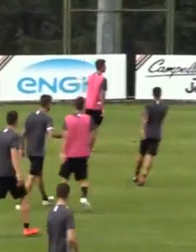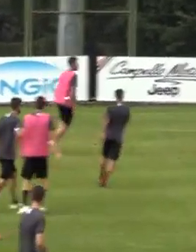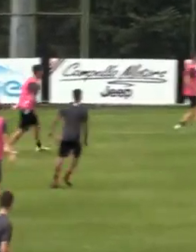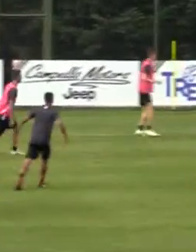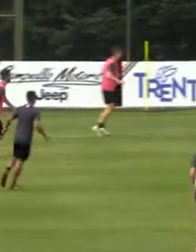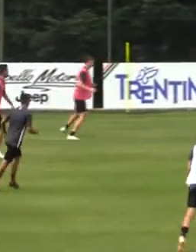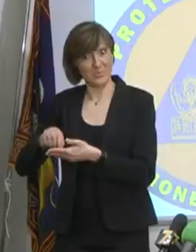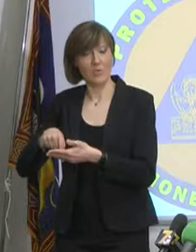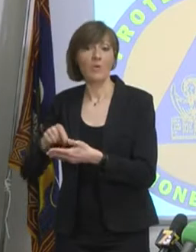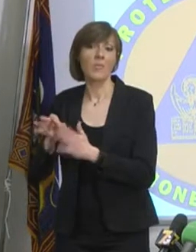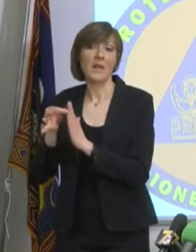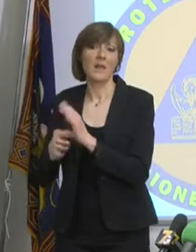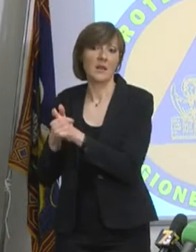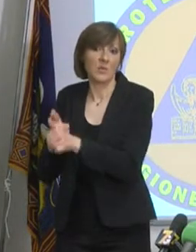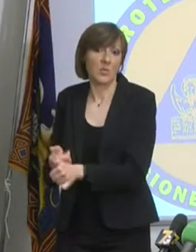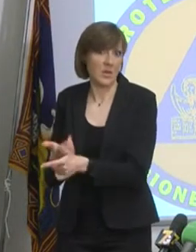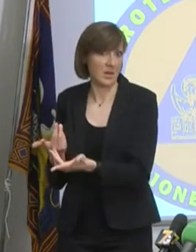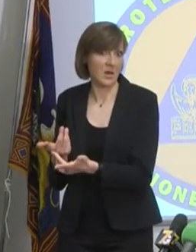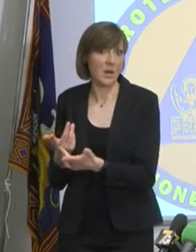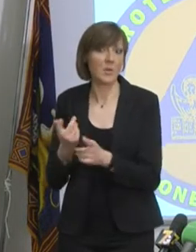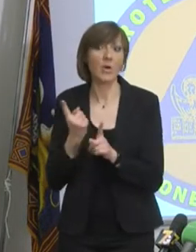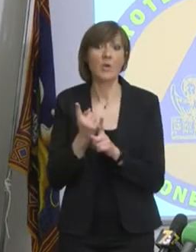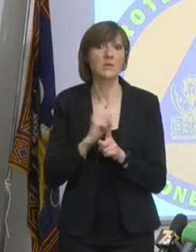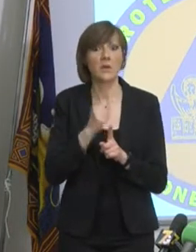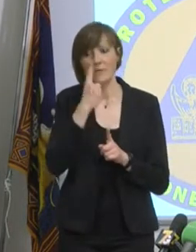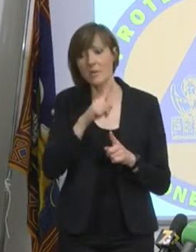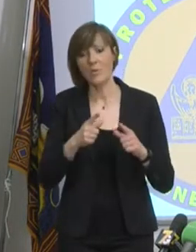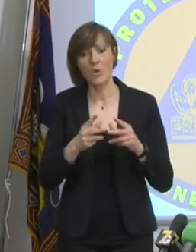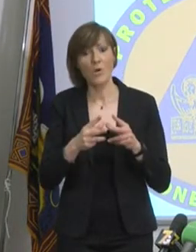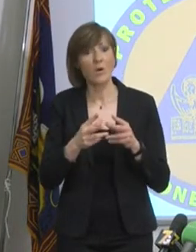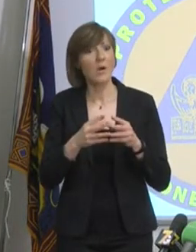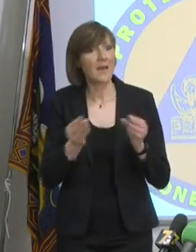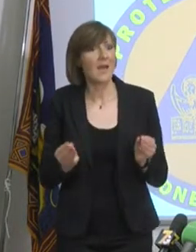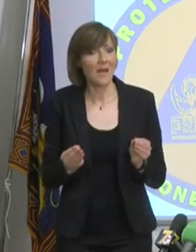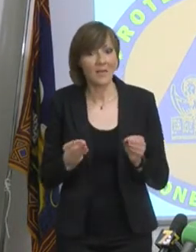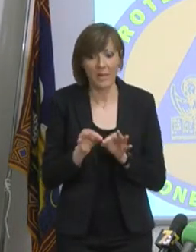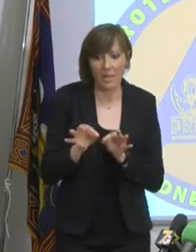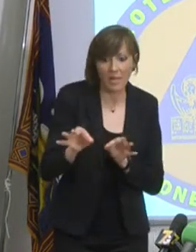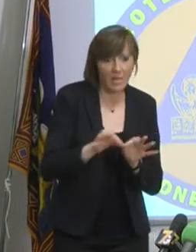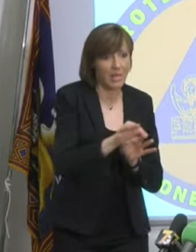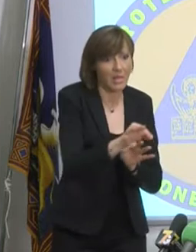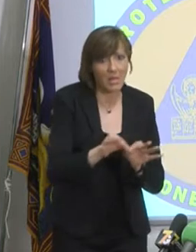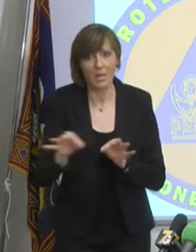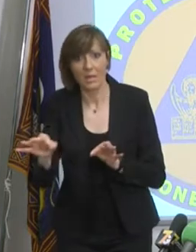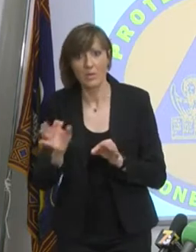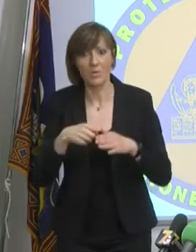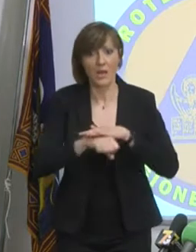del buonsenso. Non c'è da andare col metro a fare rugby piuttosto che a giocare a calcetto, a calcio. Si